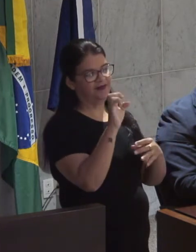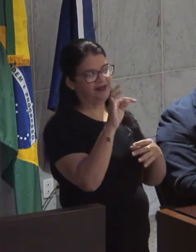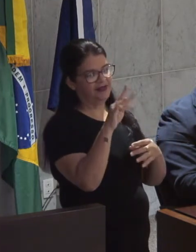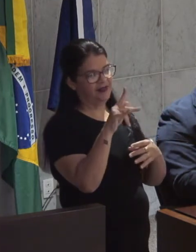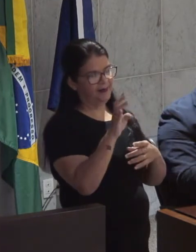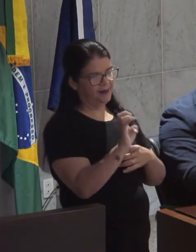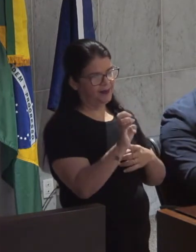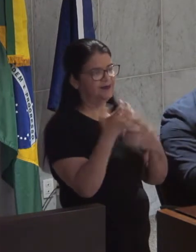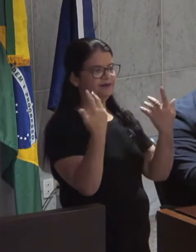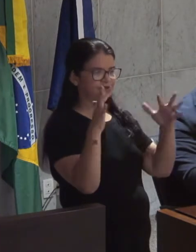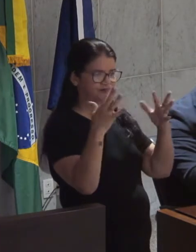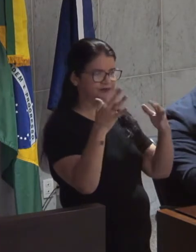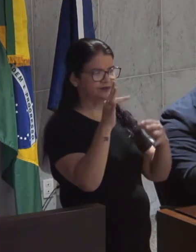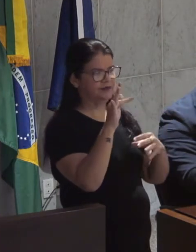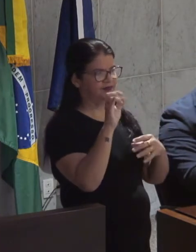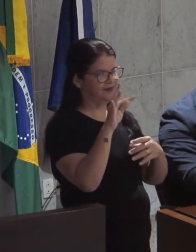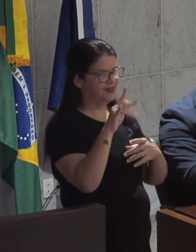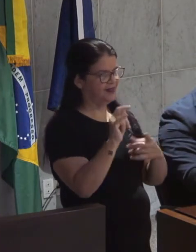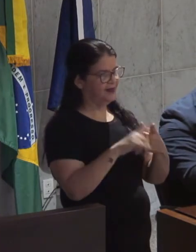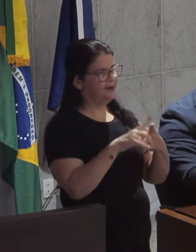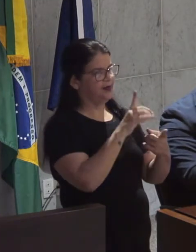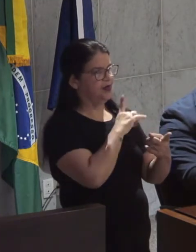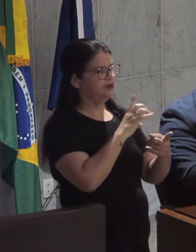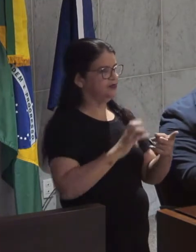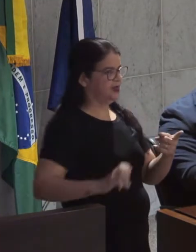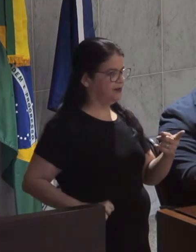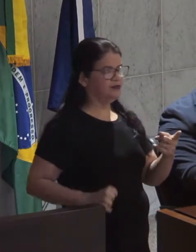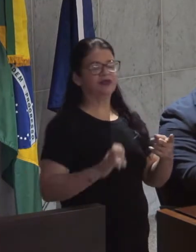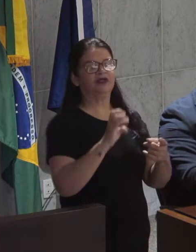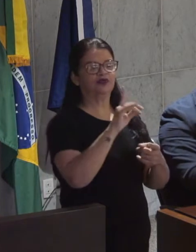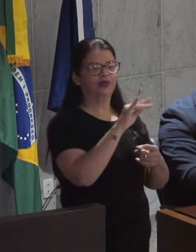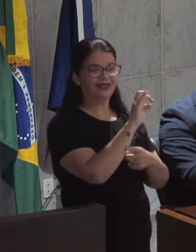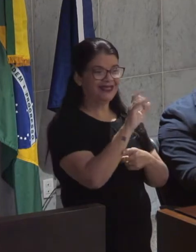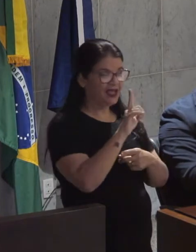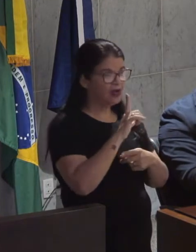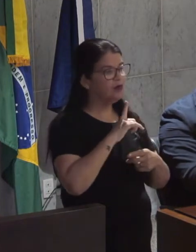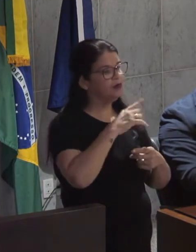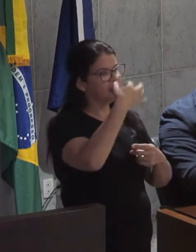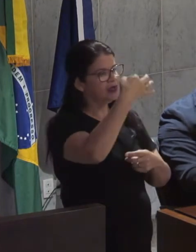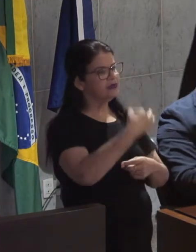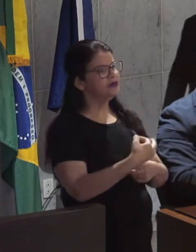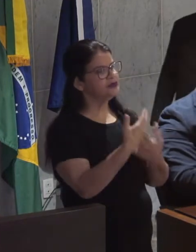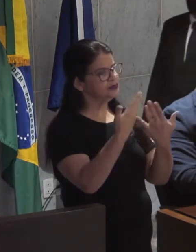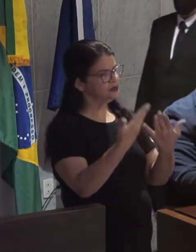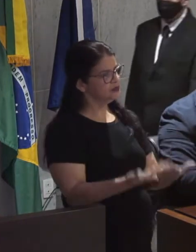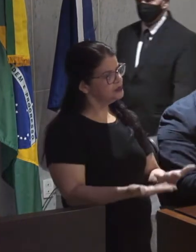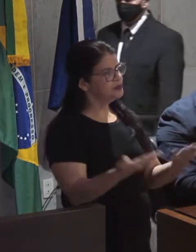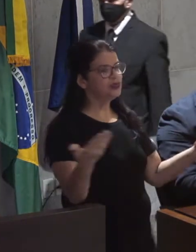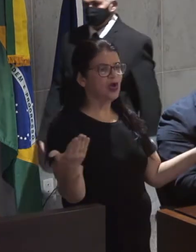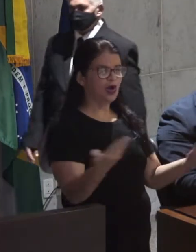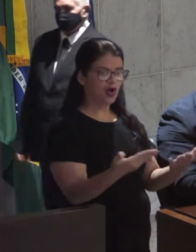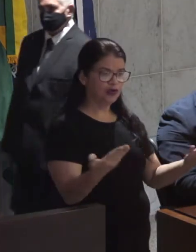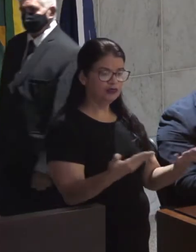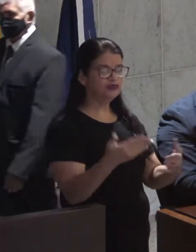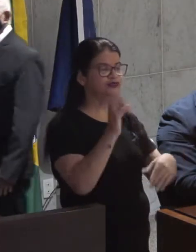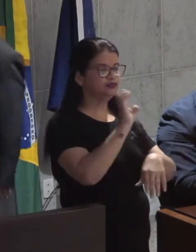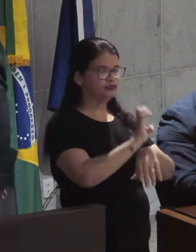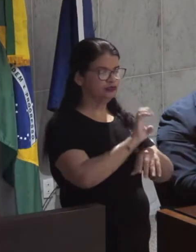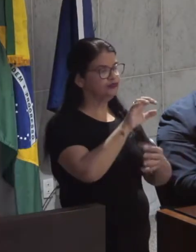palmas, a FETAP e ao deputado Doriel, por essa atitude aqui, hoje, no estado de